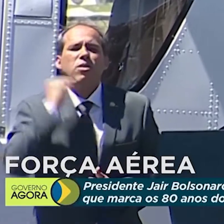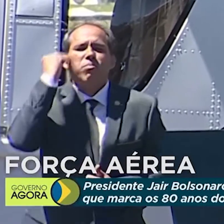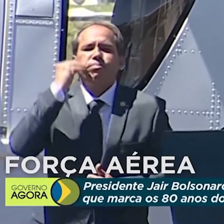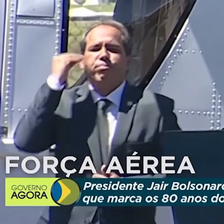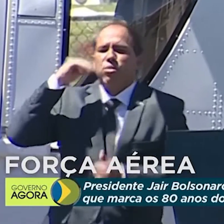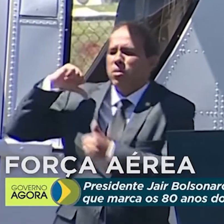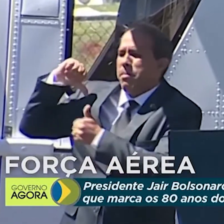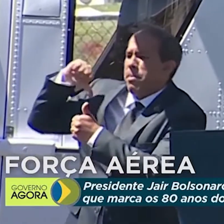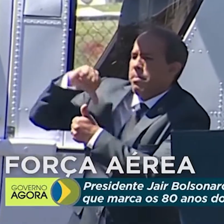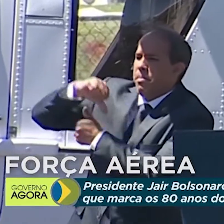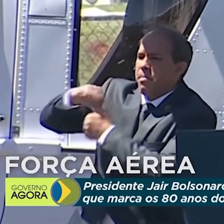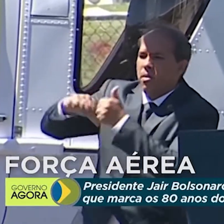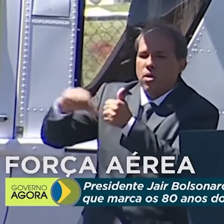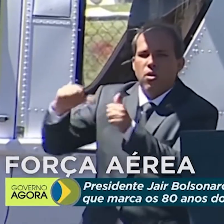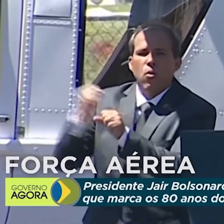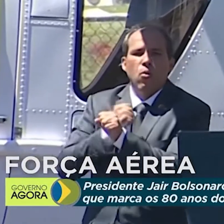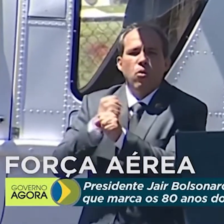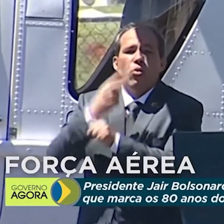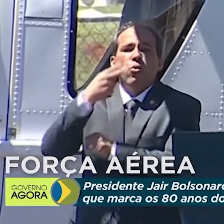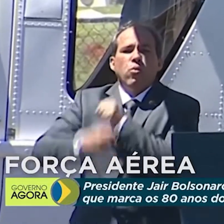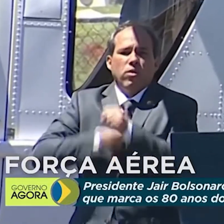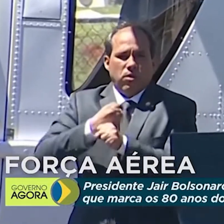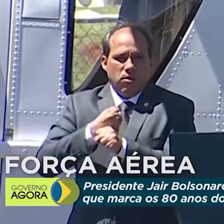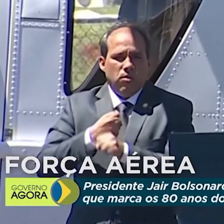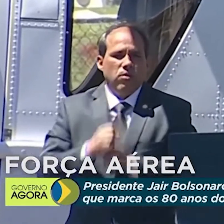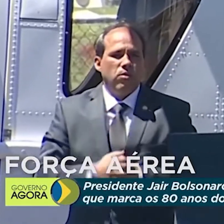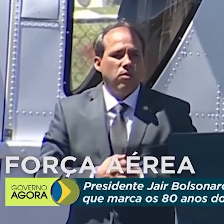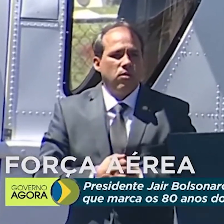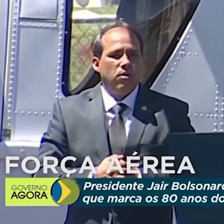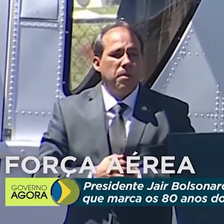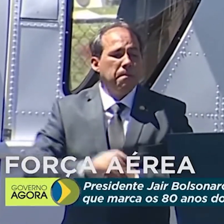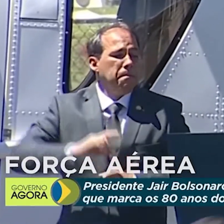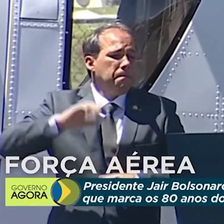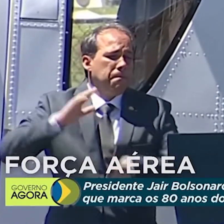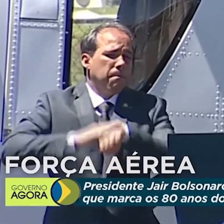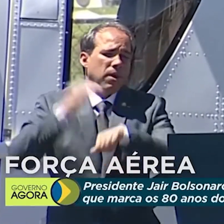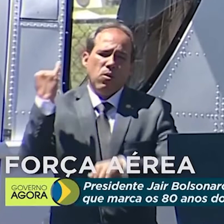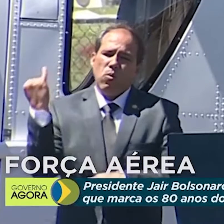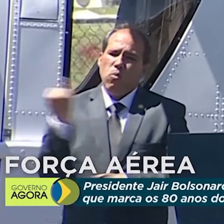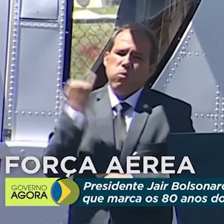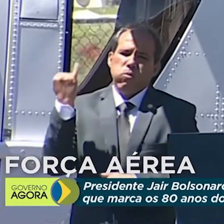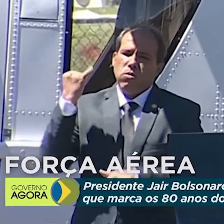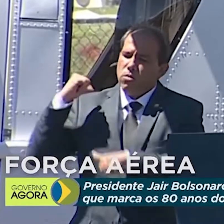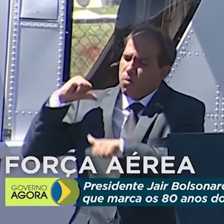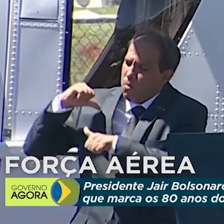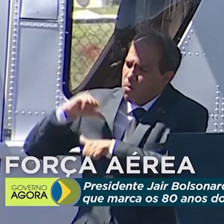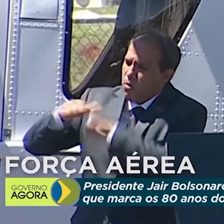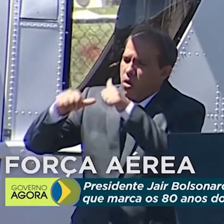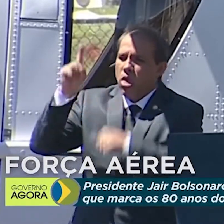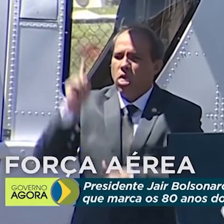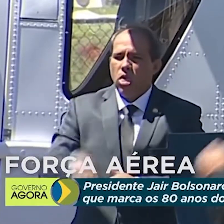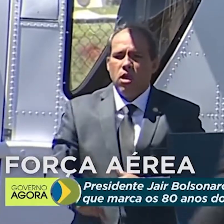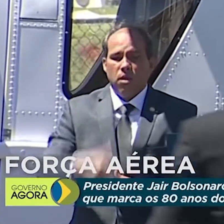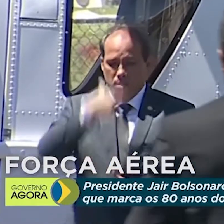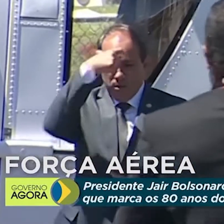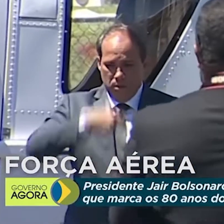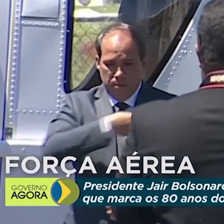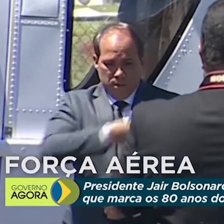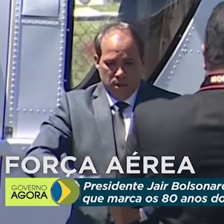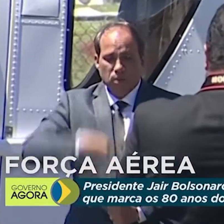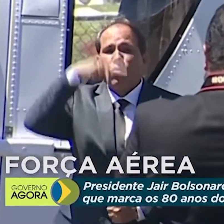mudança ao longo dos últimos 2 anos. Uma das mais importantes, temos um presidente da